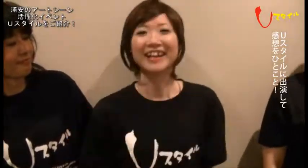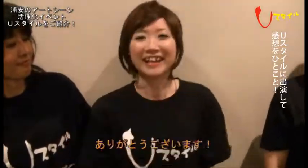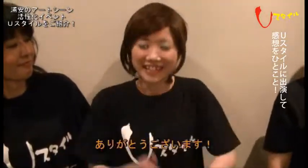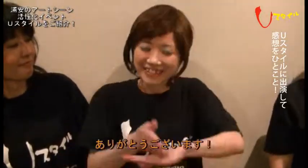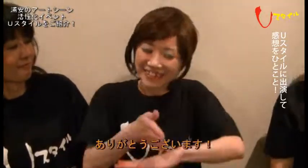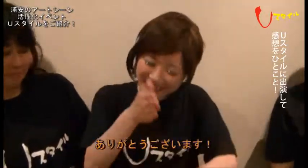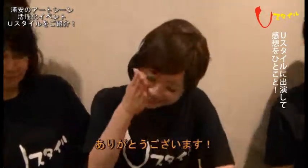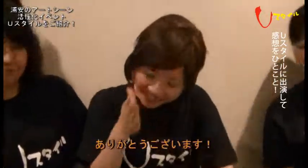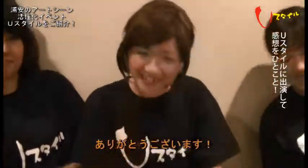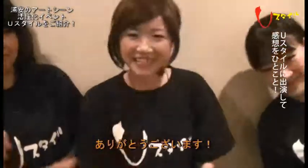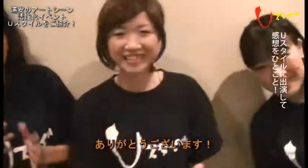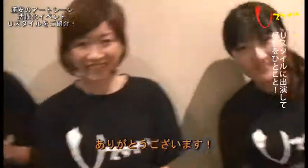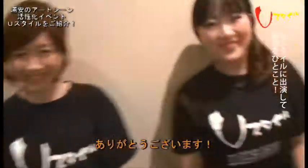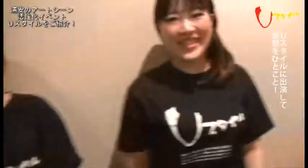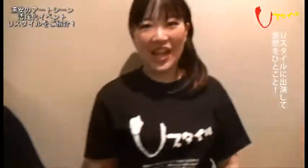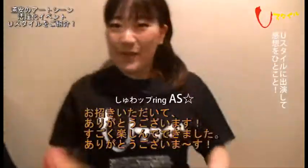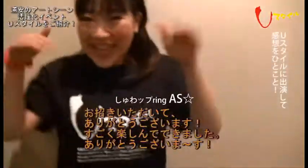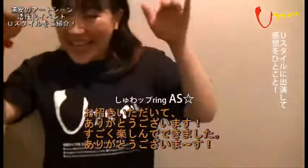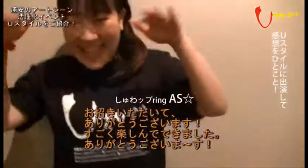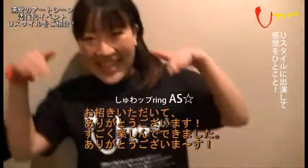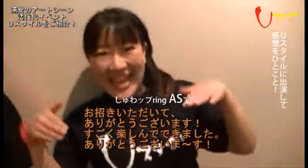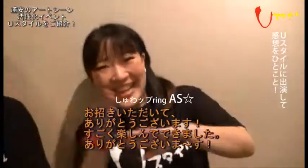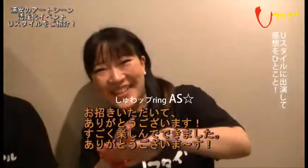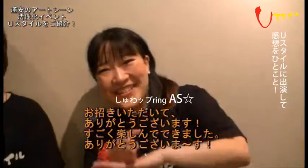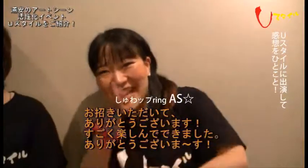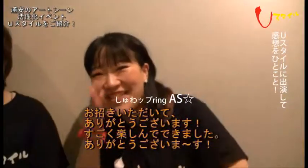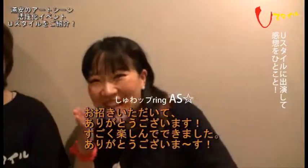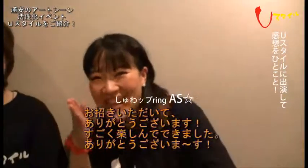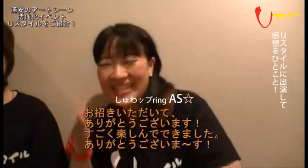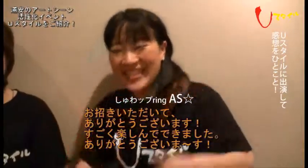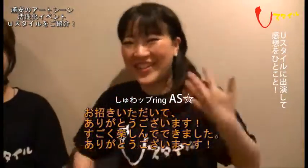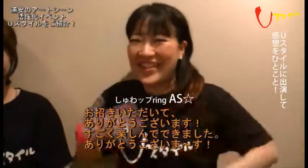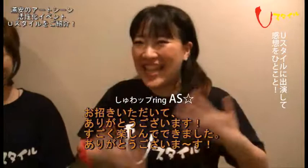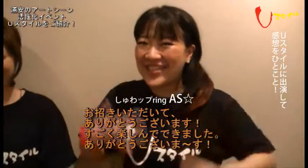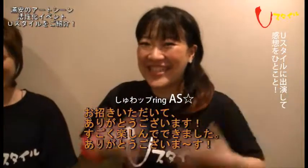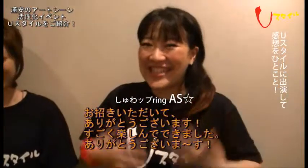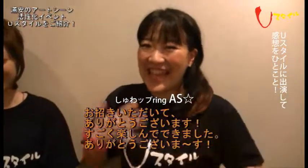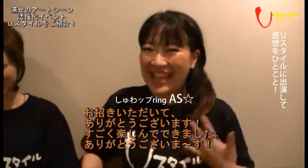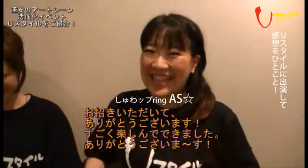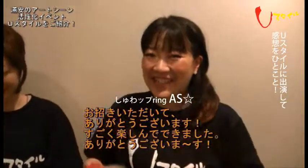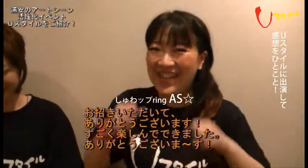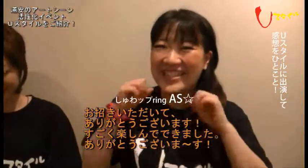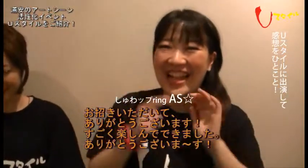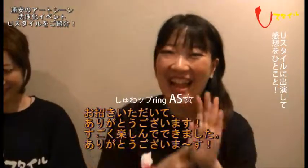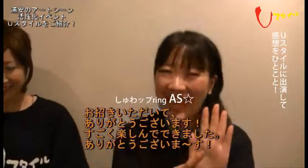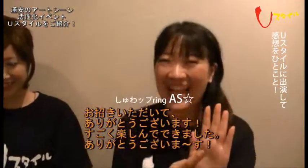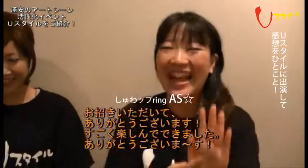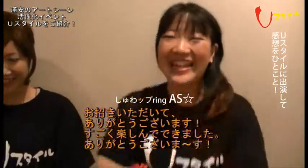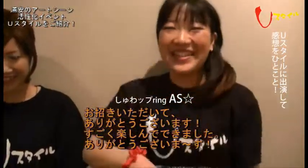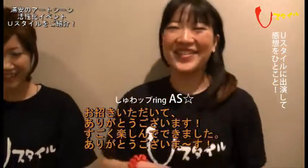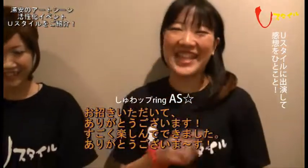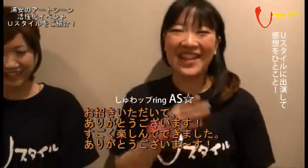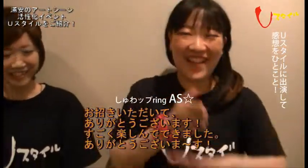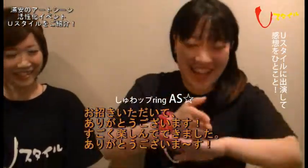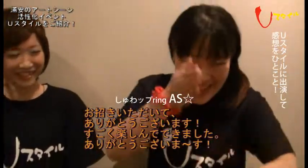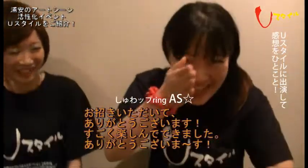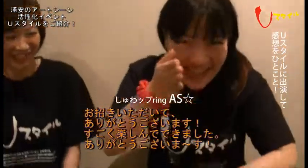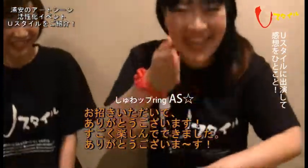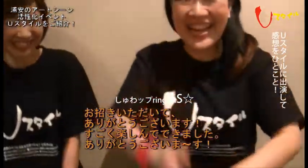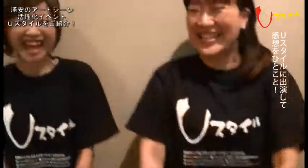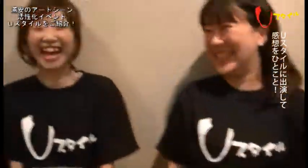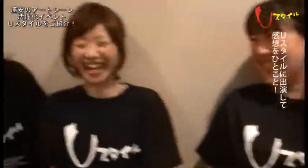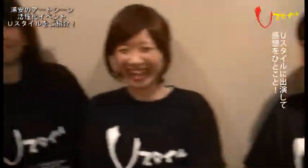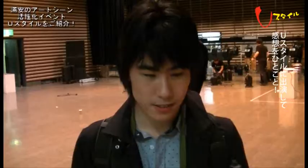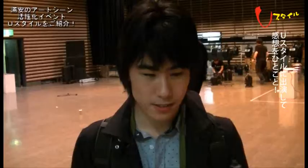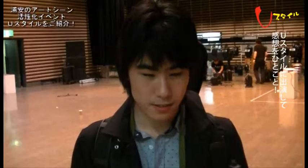ありがとうございますお招きいただいてありがとうございます凄い楽しんでできましたありがとうございまー